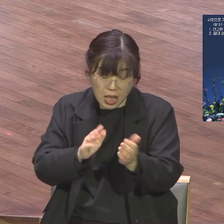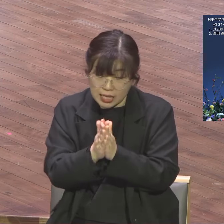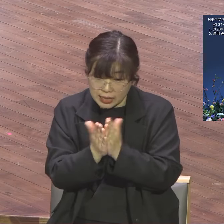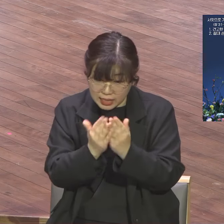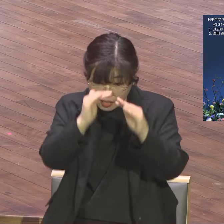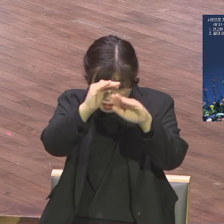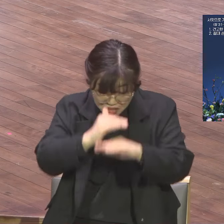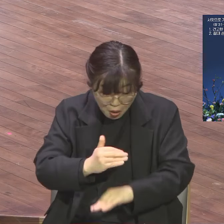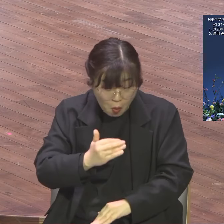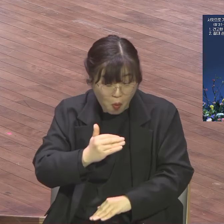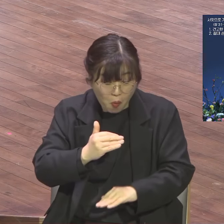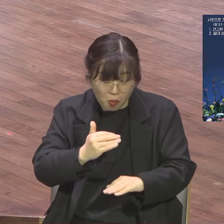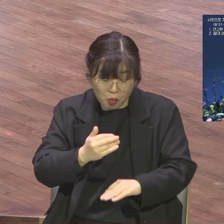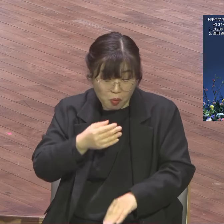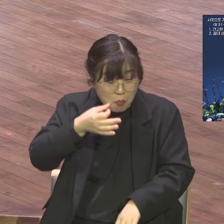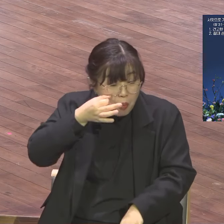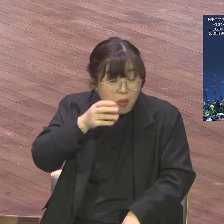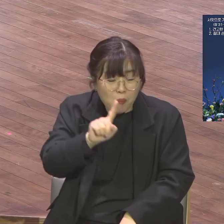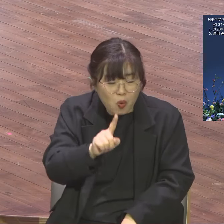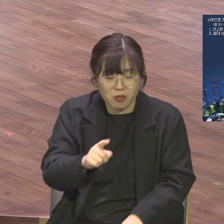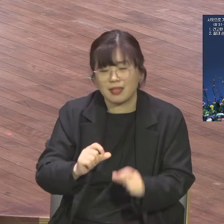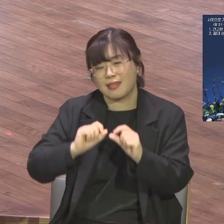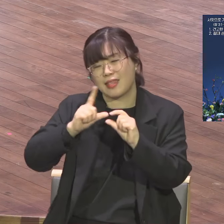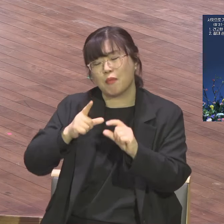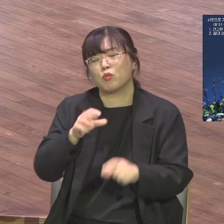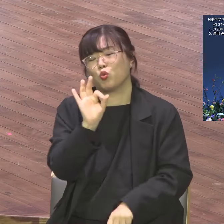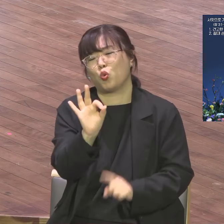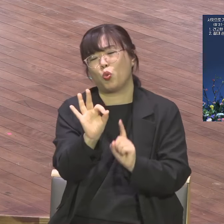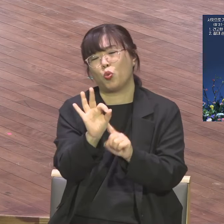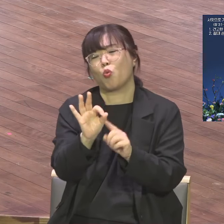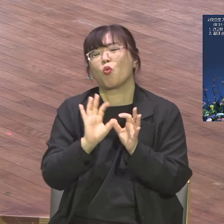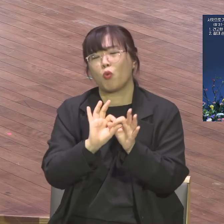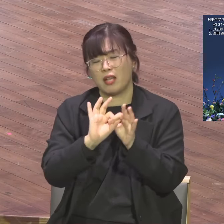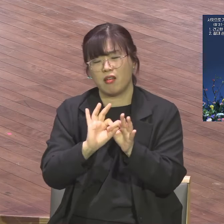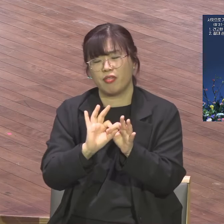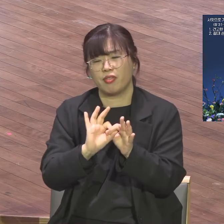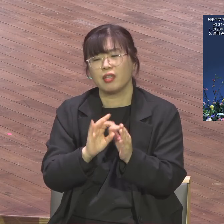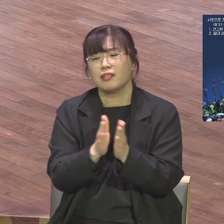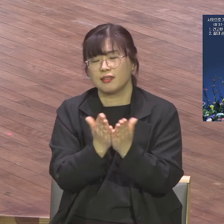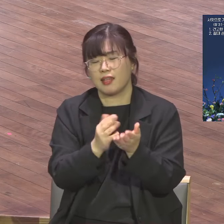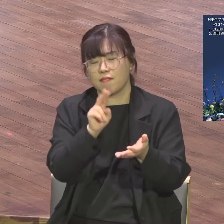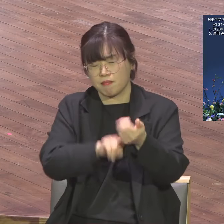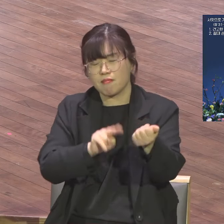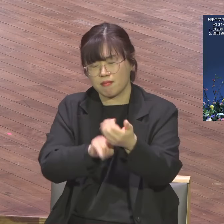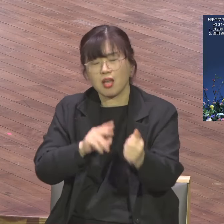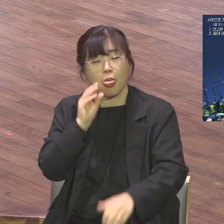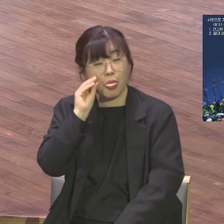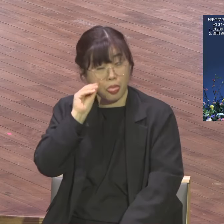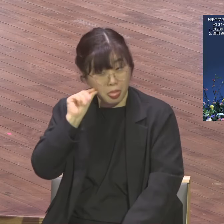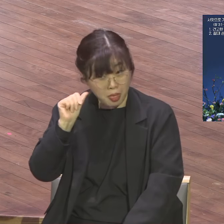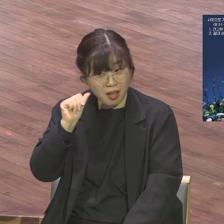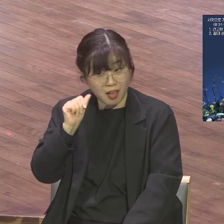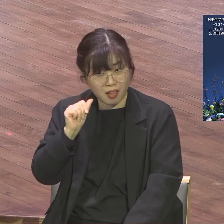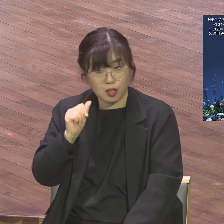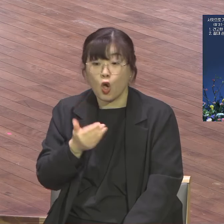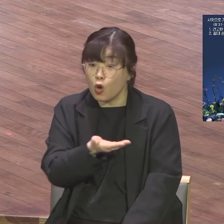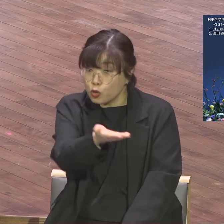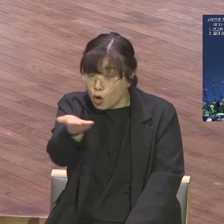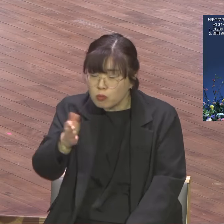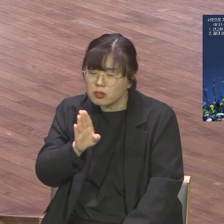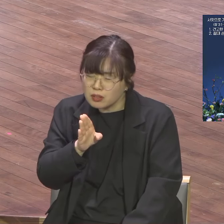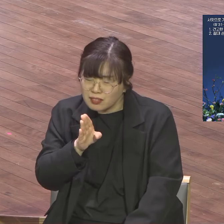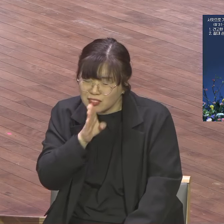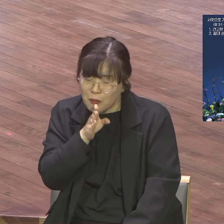진정한 성공자의 이 삶을 살 수 있는 비결이 어디 있느냐? 성경에 다 있어요.